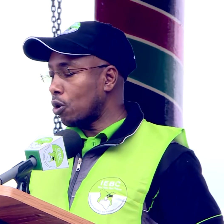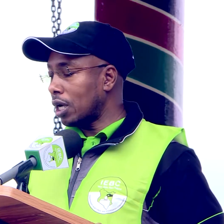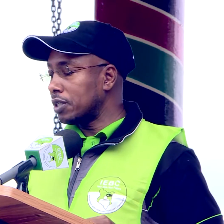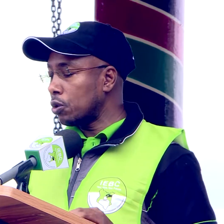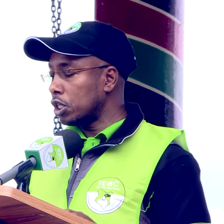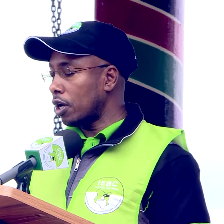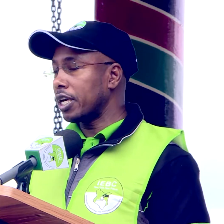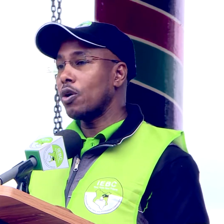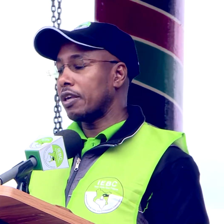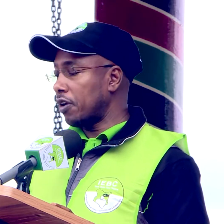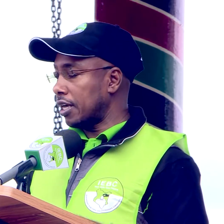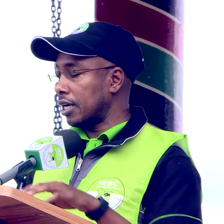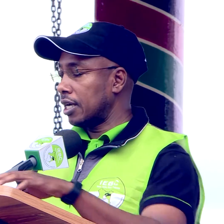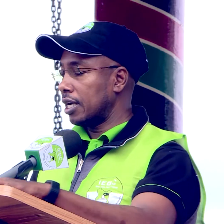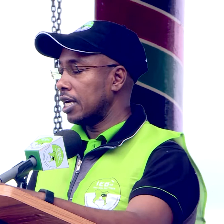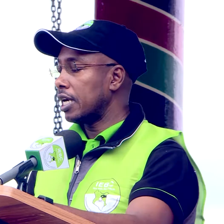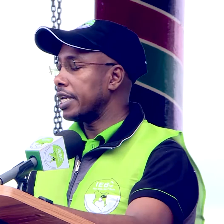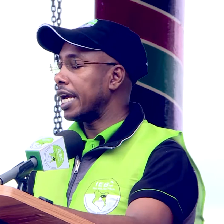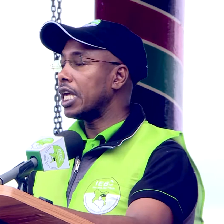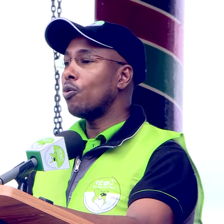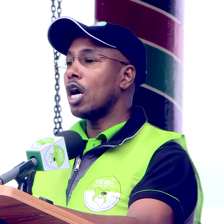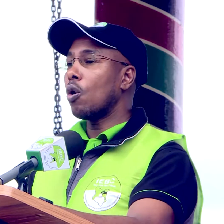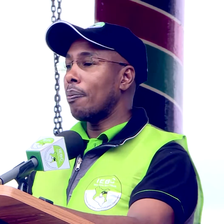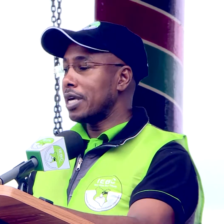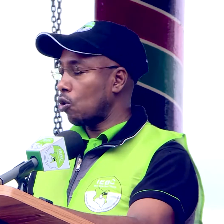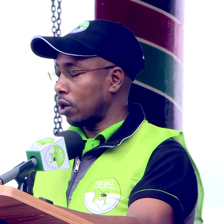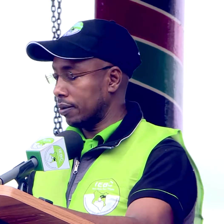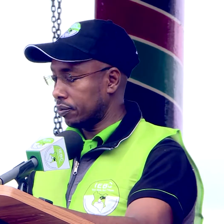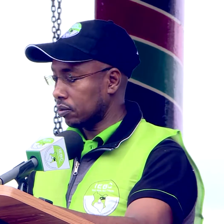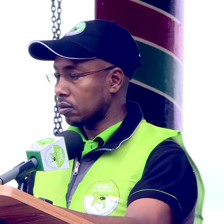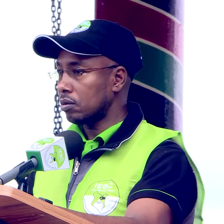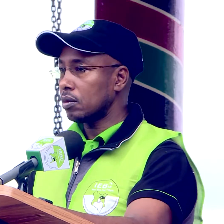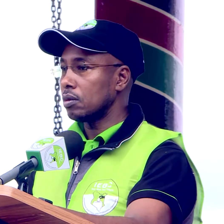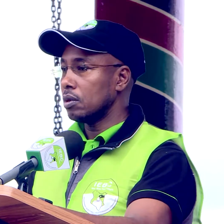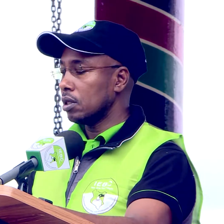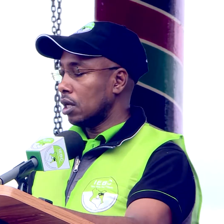moja ya programu zetu zilizoathiriwa kifedha ni elimu ya wapiga kura.